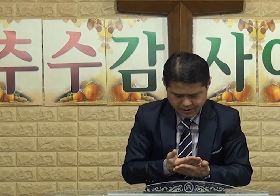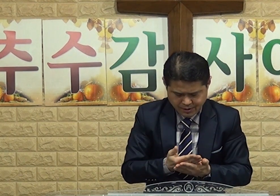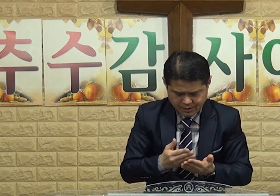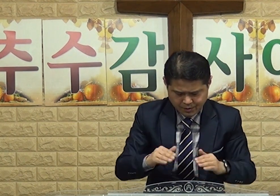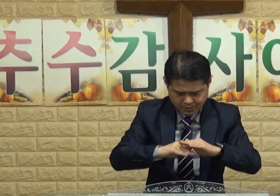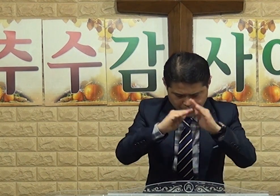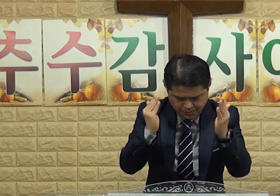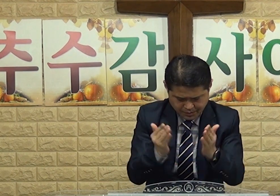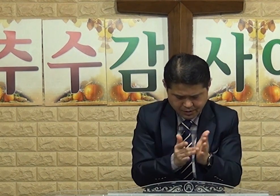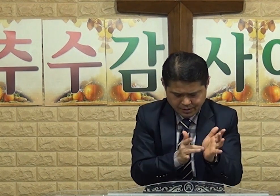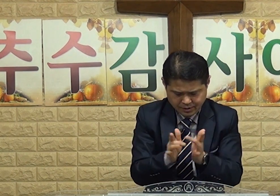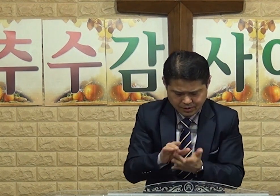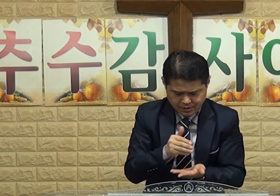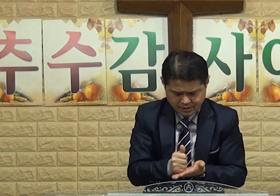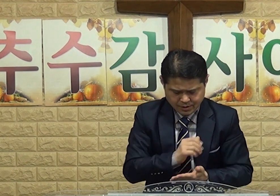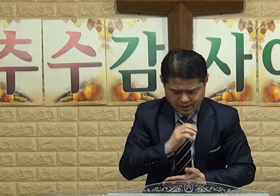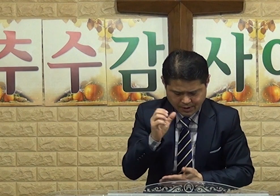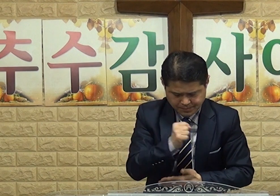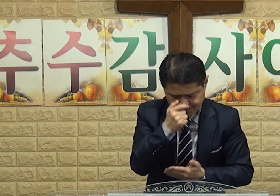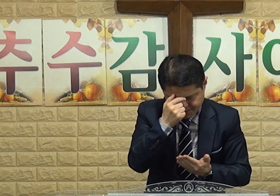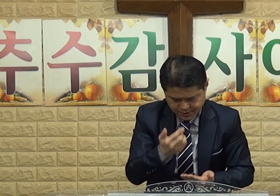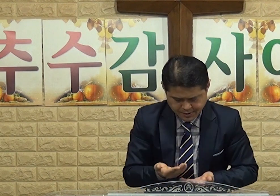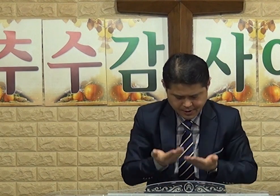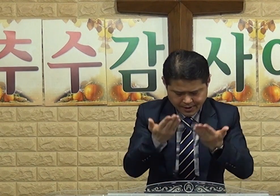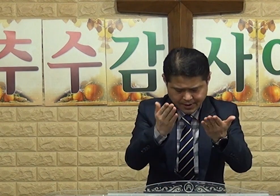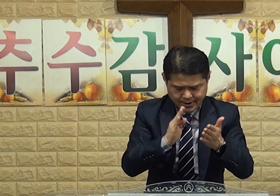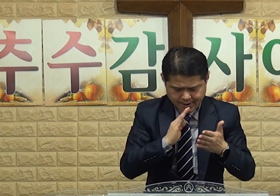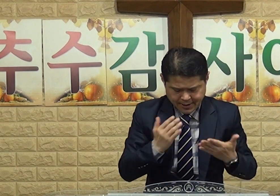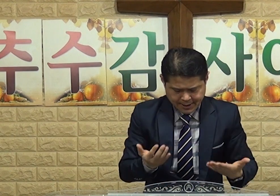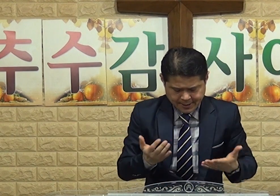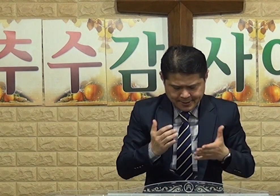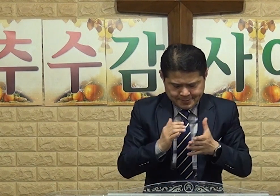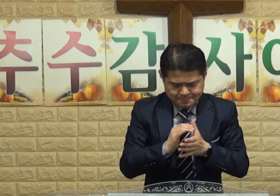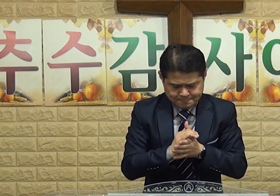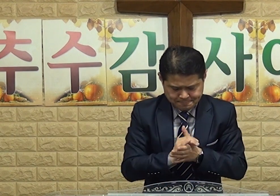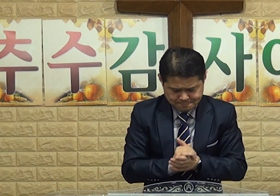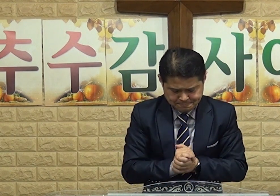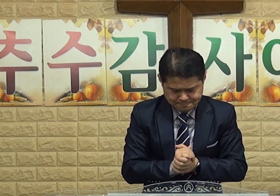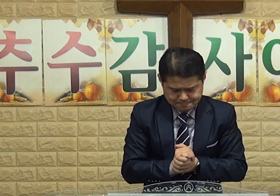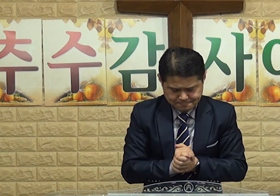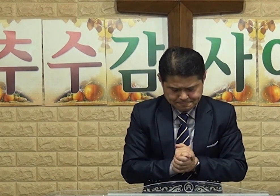주옵소서. 모든 일은 우리 예수 그리스도의 이름으로 기도드렸나이다.